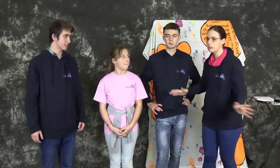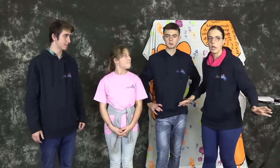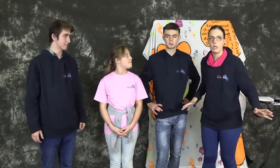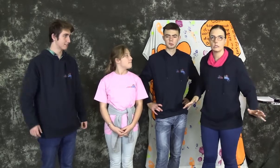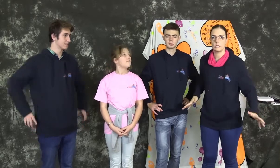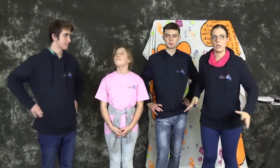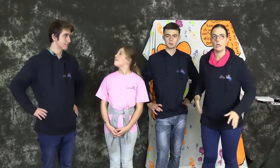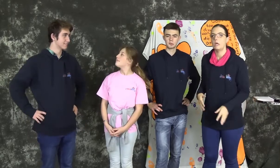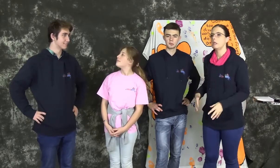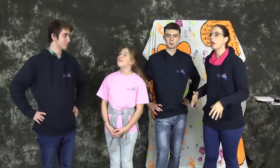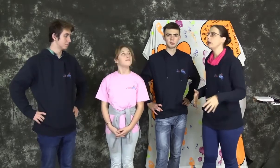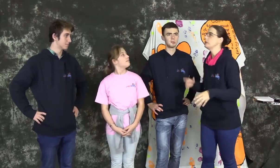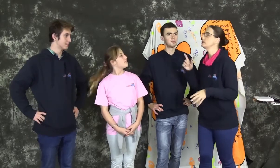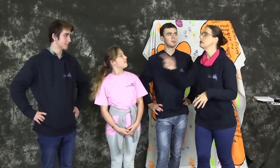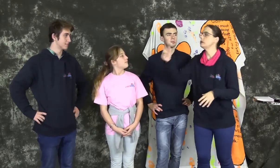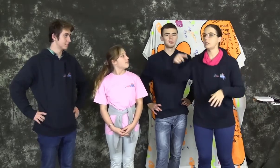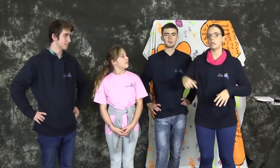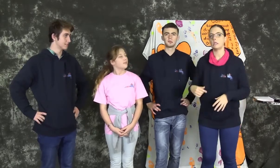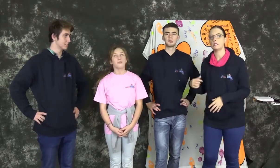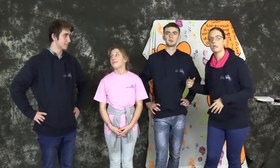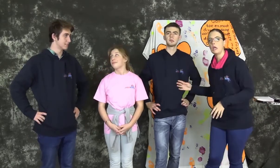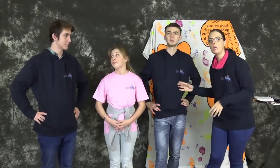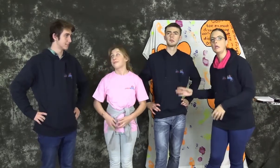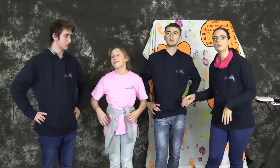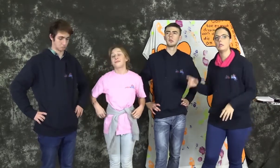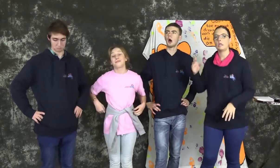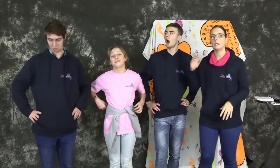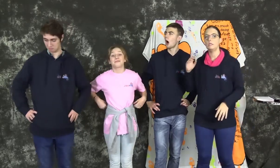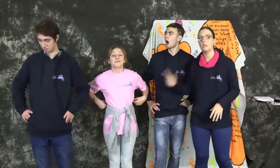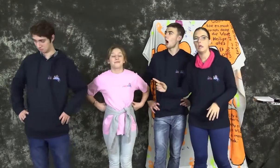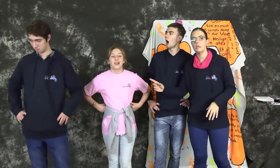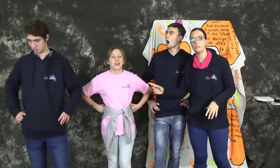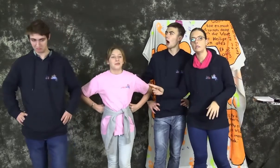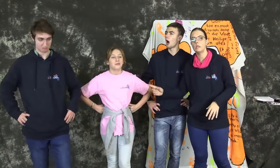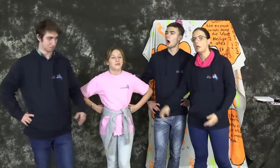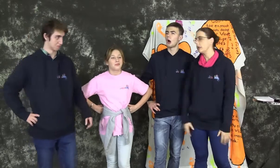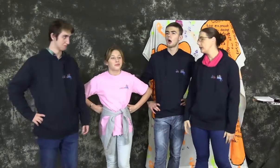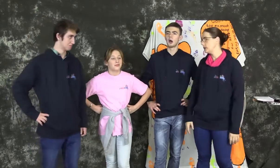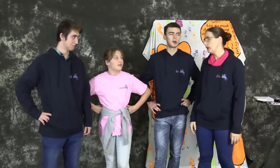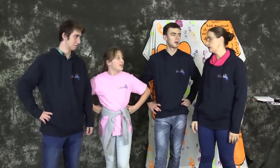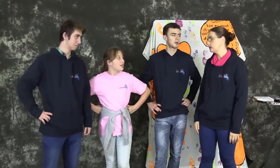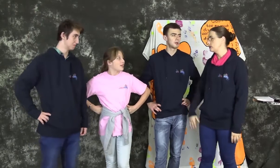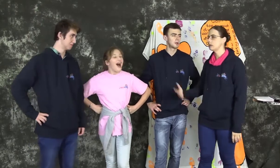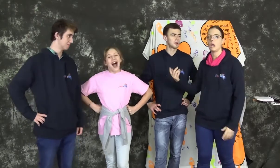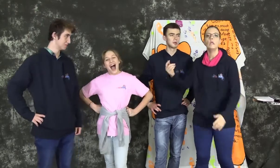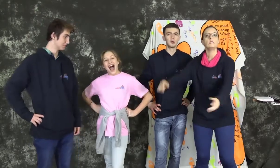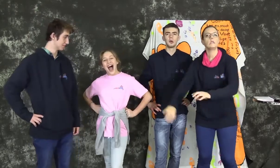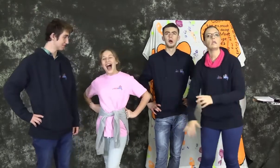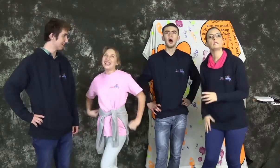is anders. Okay? Tijd keer doen God is goed, wel van Cornelia aan het. Tijd keer doen Nicola goed. Jij is baie cute, het is oké. So tijd keer